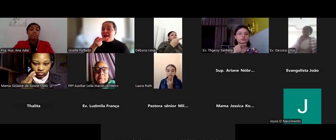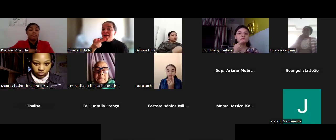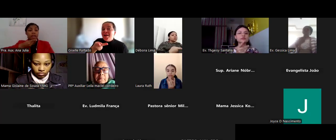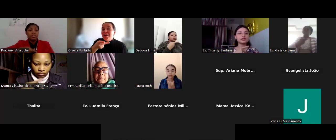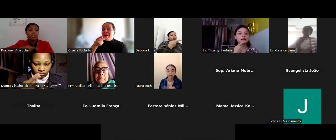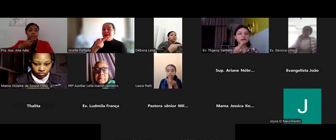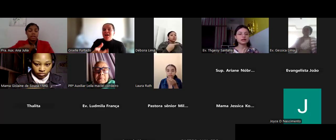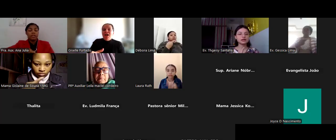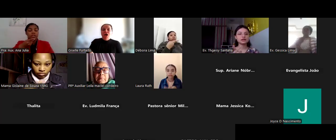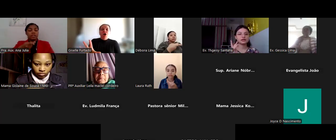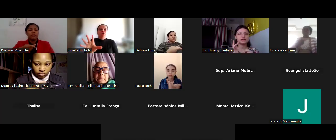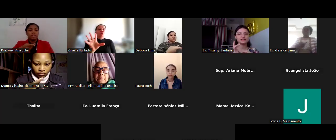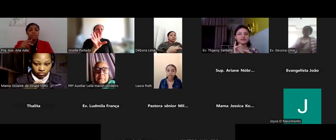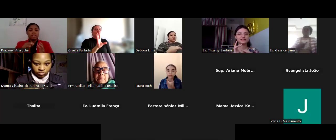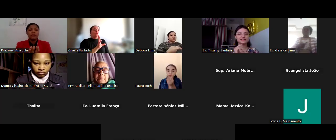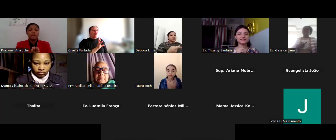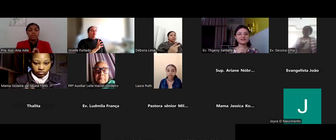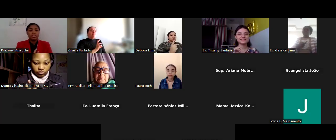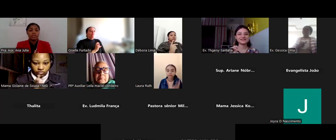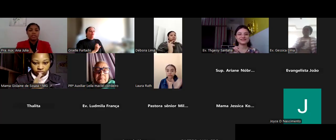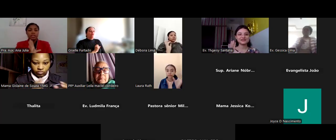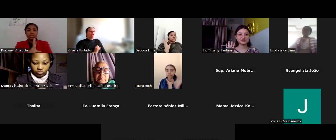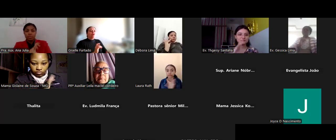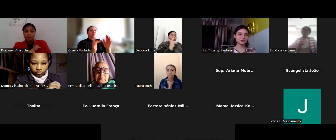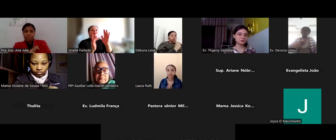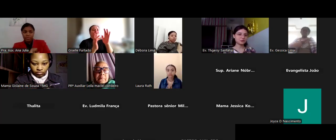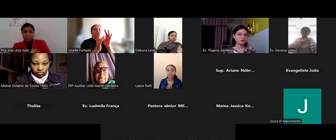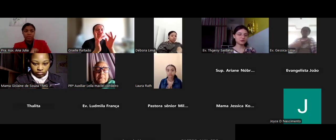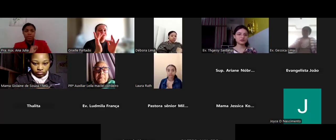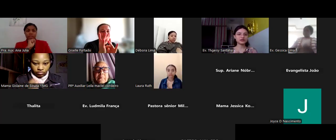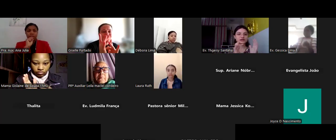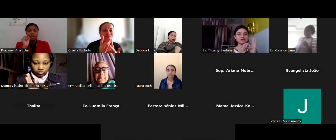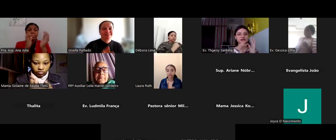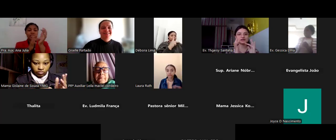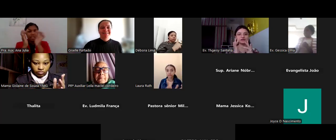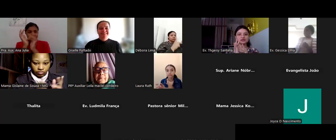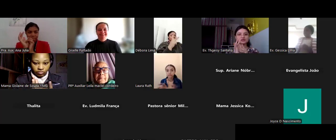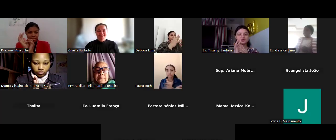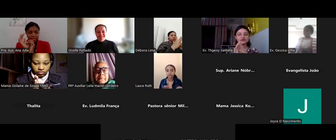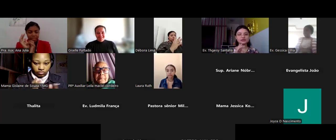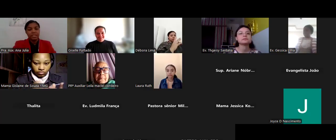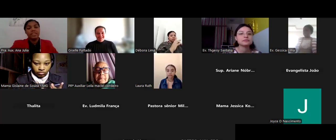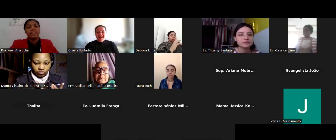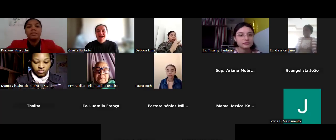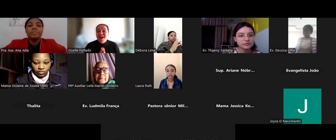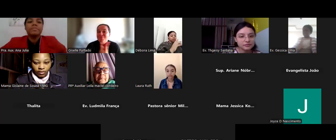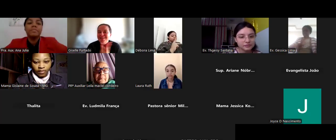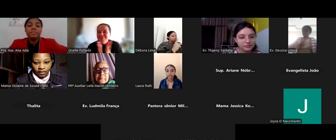falar do amor de Jesus. Ah, aprendemos